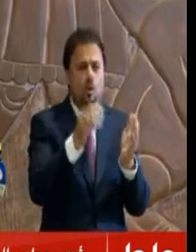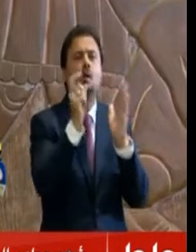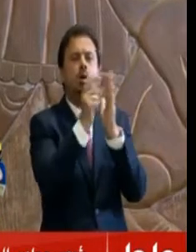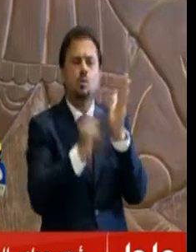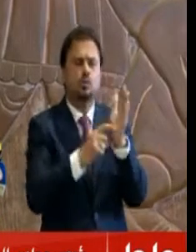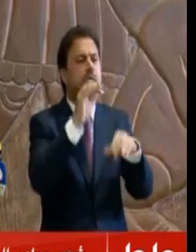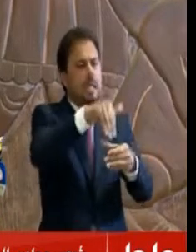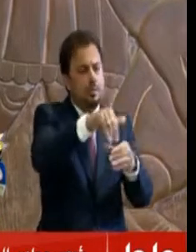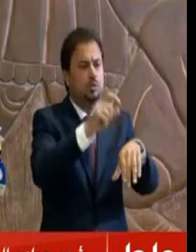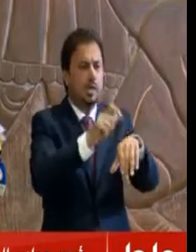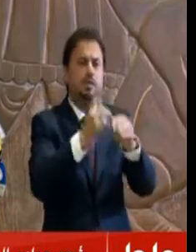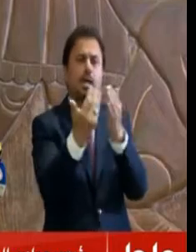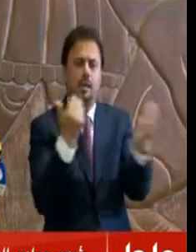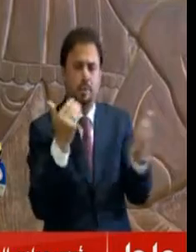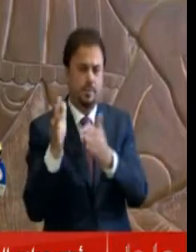الانتخابات.